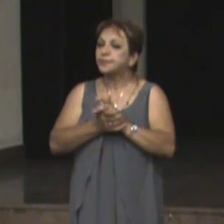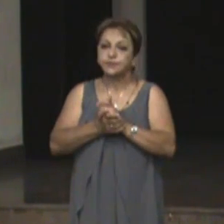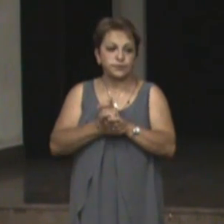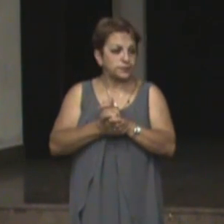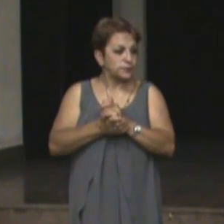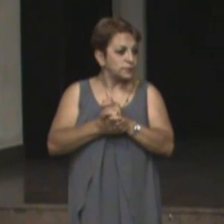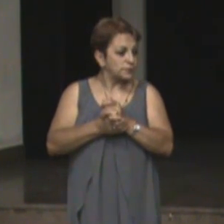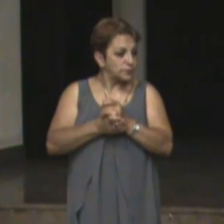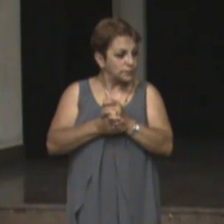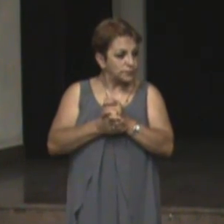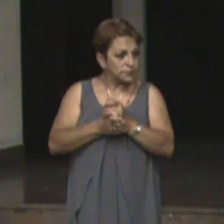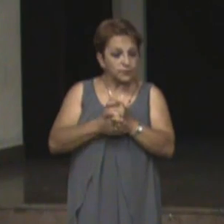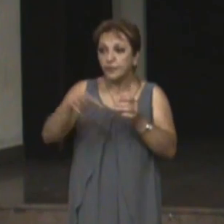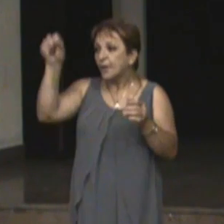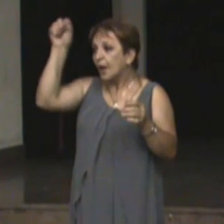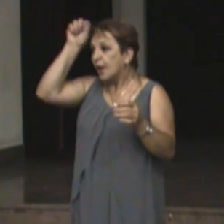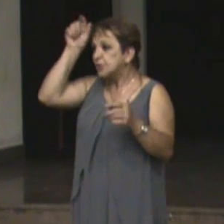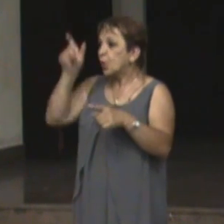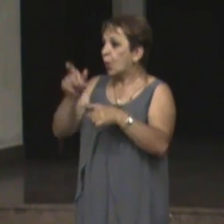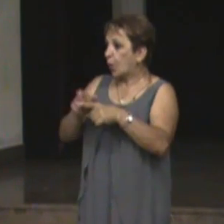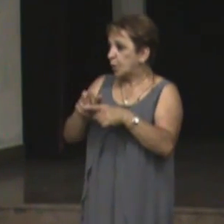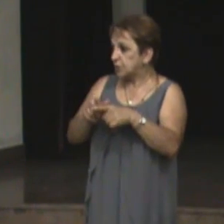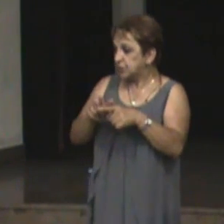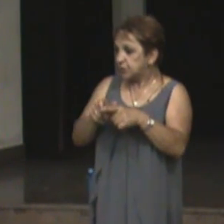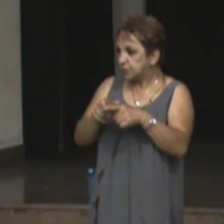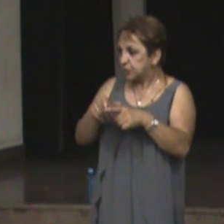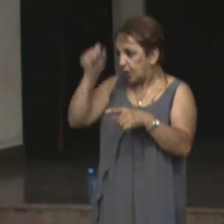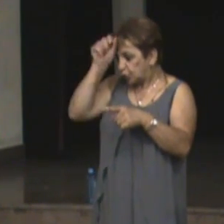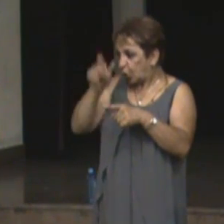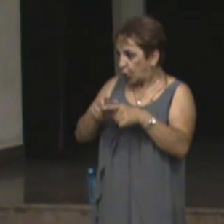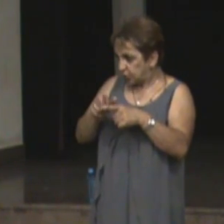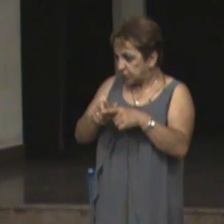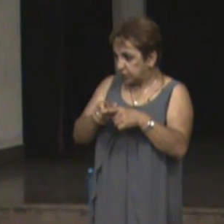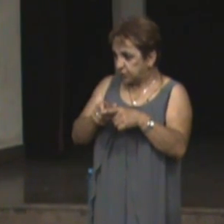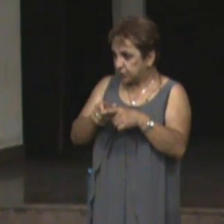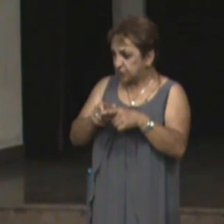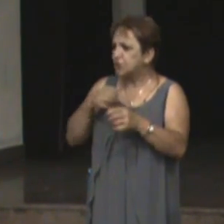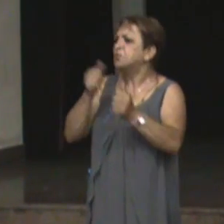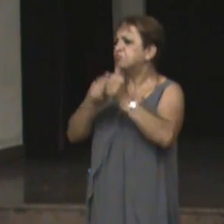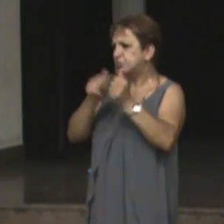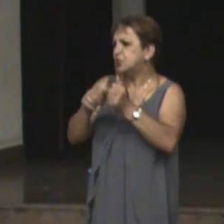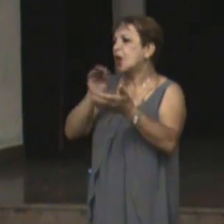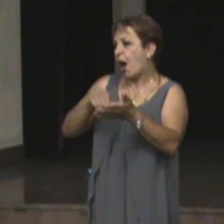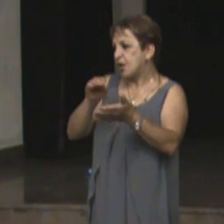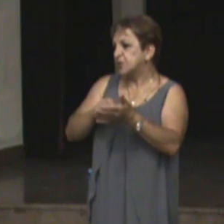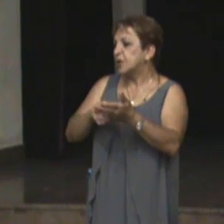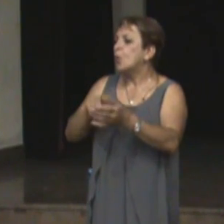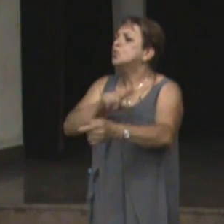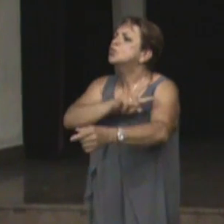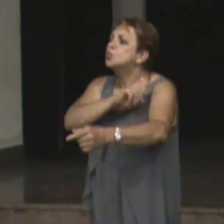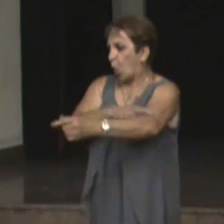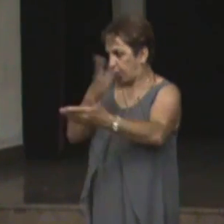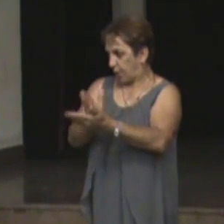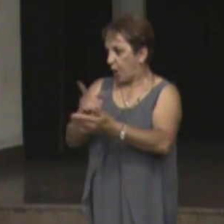եկ Աստծո խոսքը ինչպես ես սկզբում ասացի եւ այնպես չեմ ծածրանա անընդհատ կրկնել։ Իր մեջ ունի